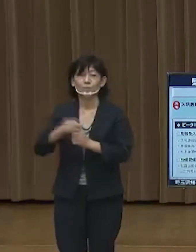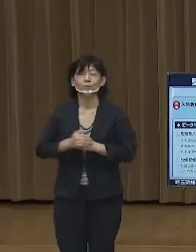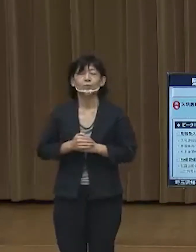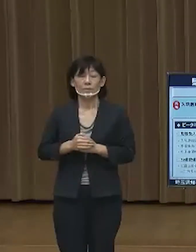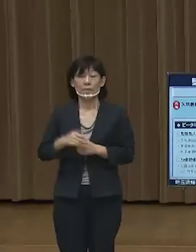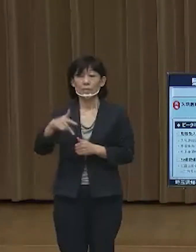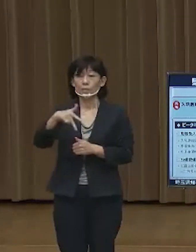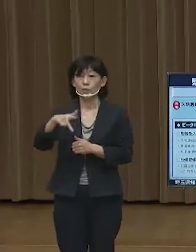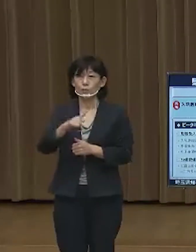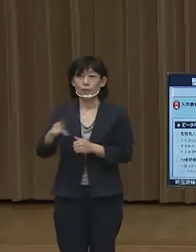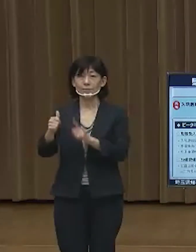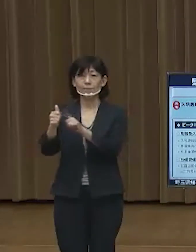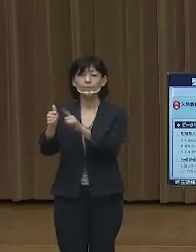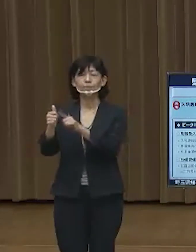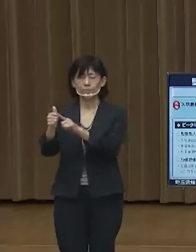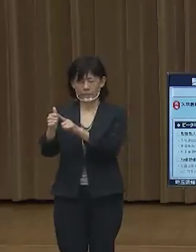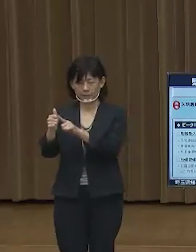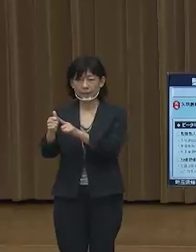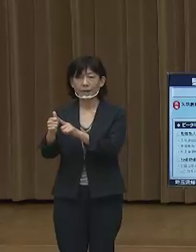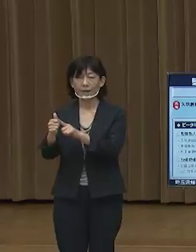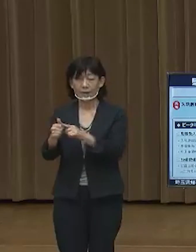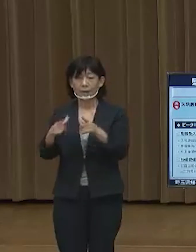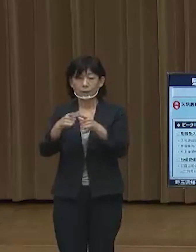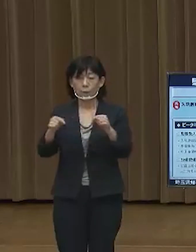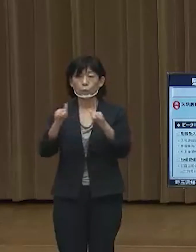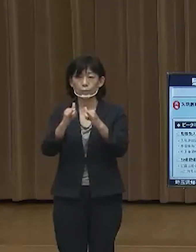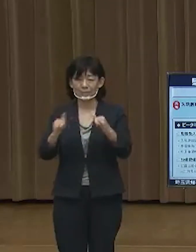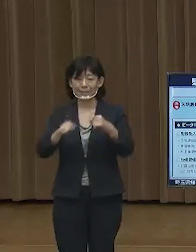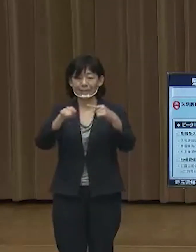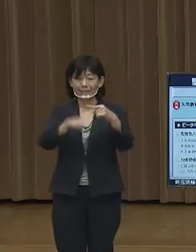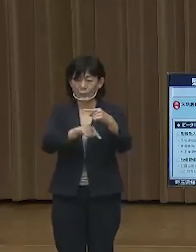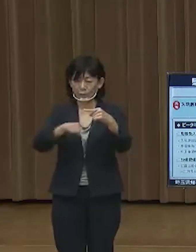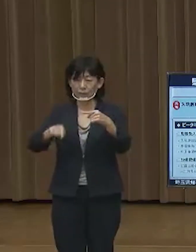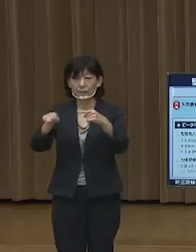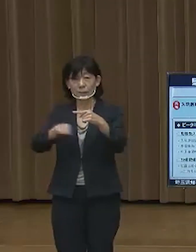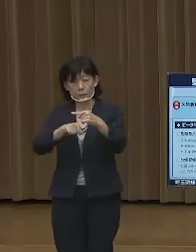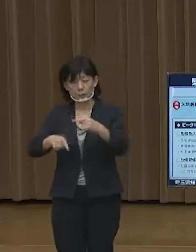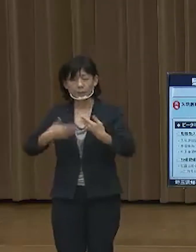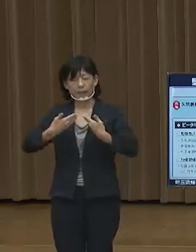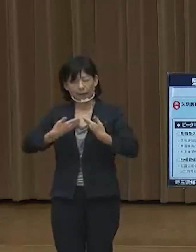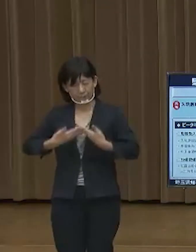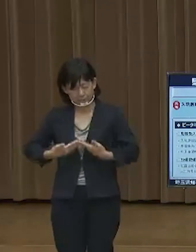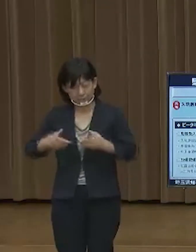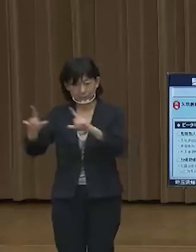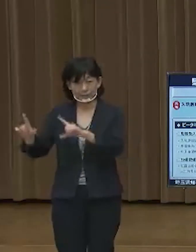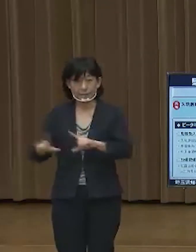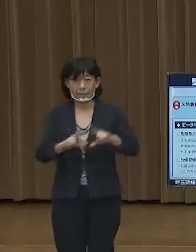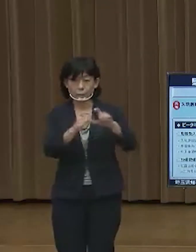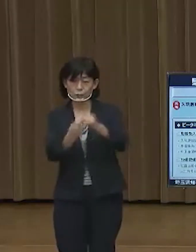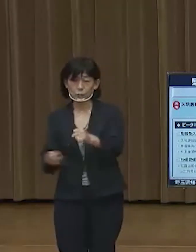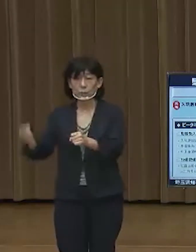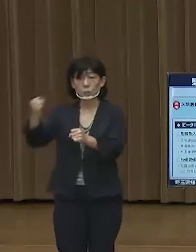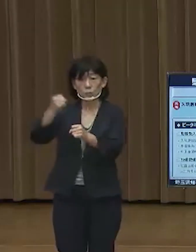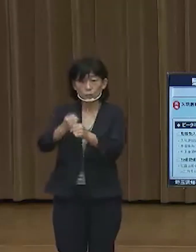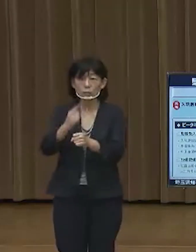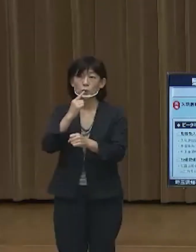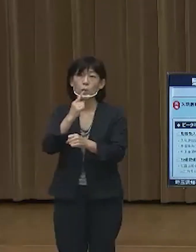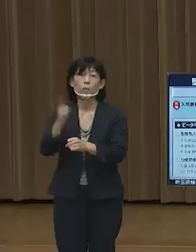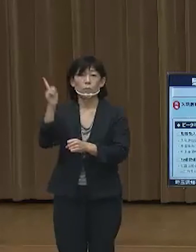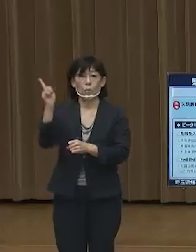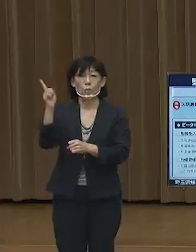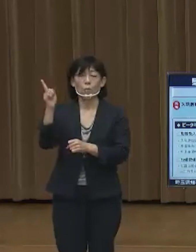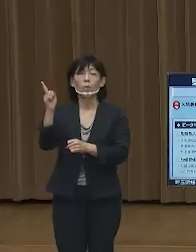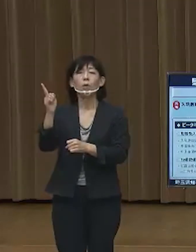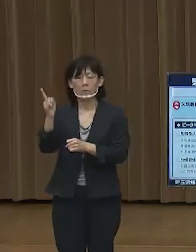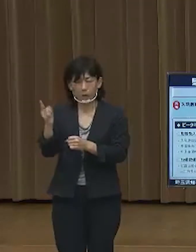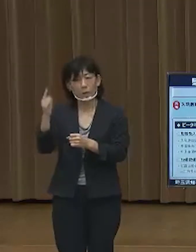危機を乗り越えて国民一人一人が安心して安定した生活を取り戻すとおっしゃっておられました。ぜひそこ